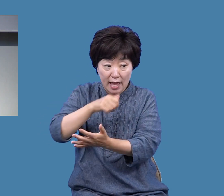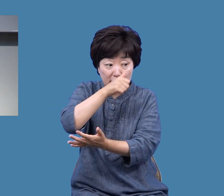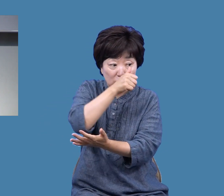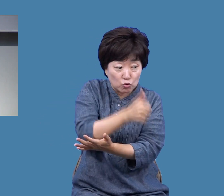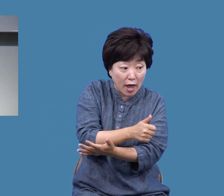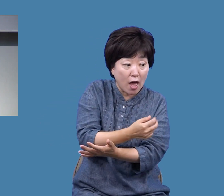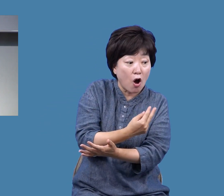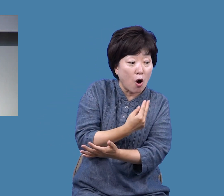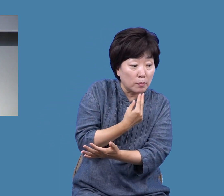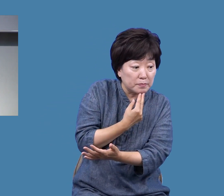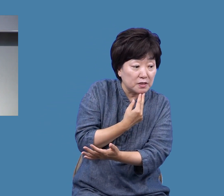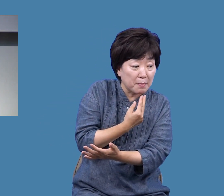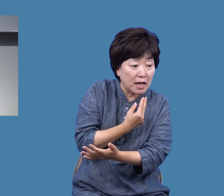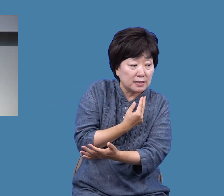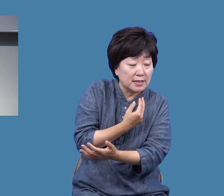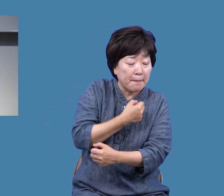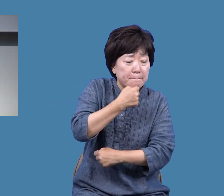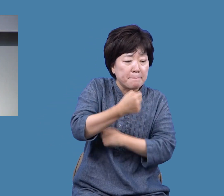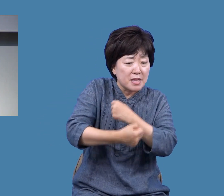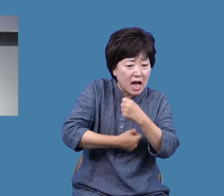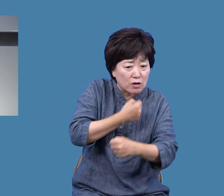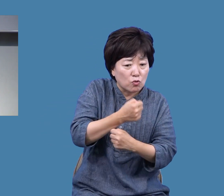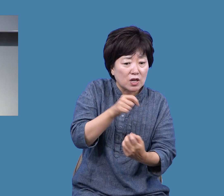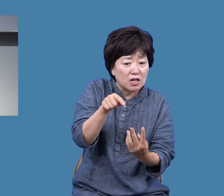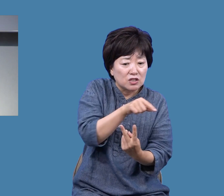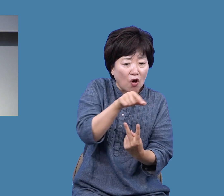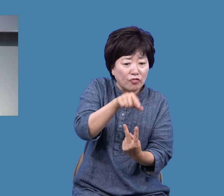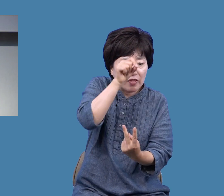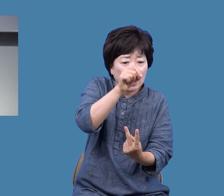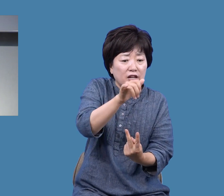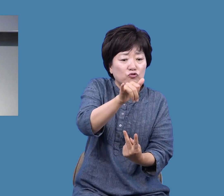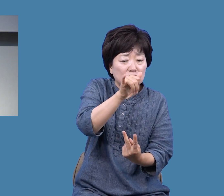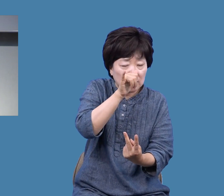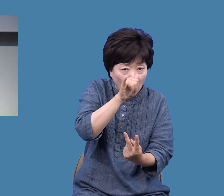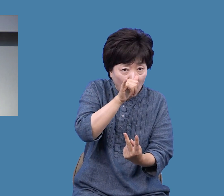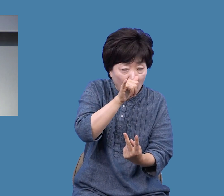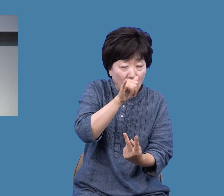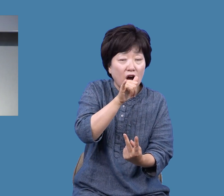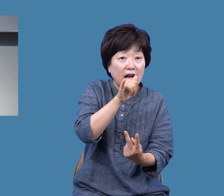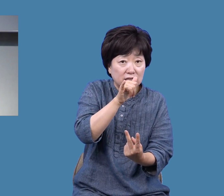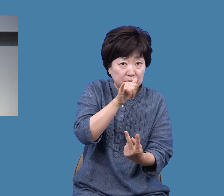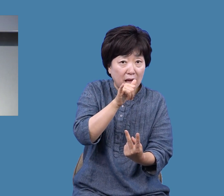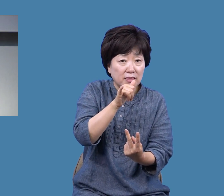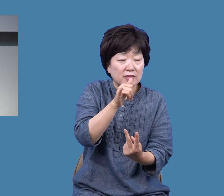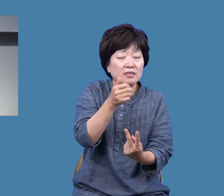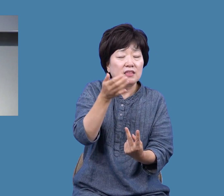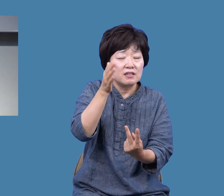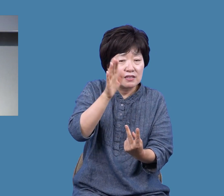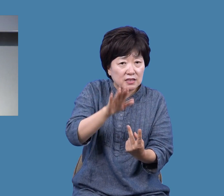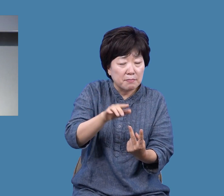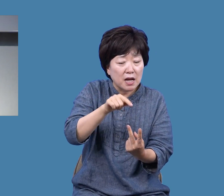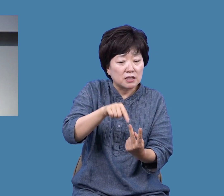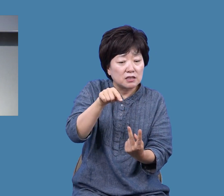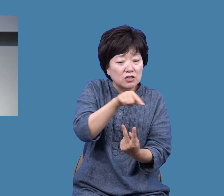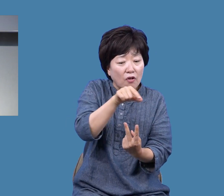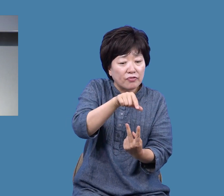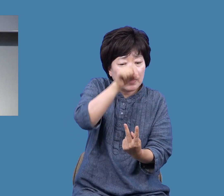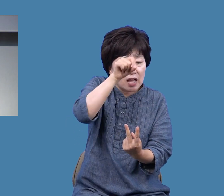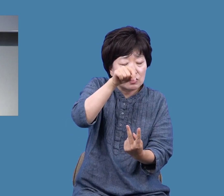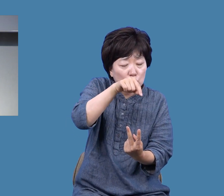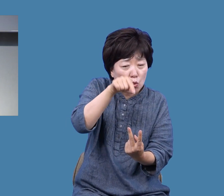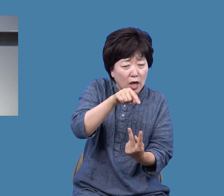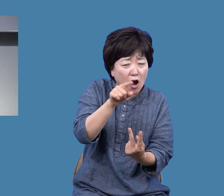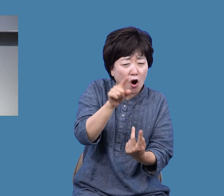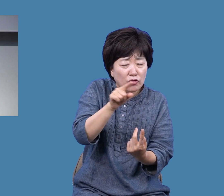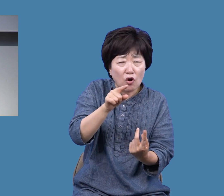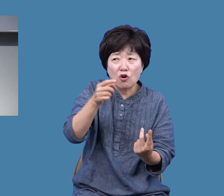우리가 무엇이든지 자유롭게 선택할 수 있는, 뭐 죄가 아니라면 선택할 수 있다는 거예요. 그런데 그럼에도 불구하고 그 선택 가운데 어떤